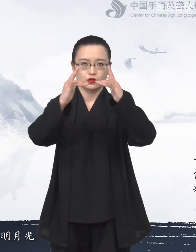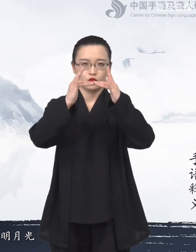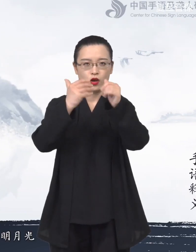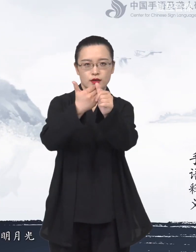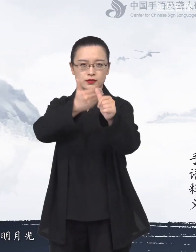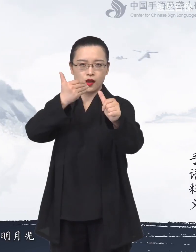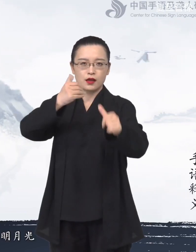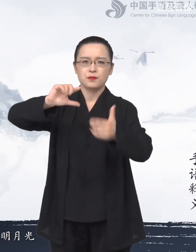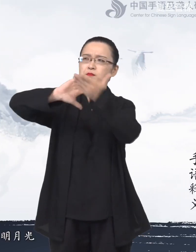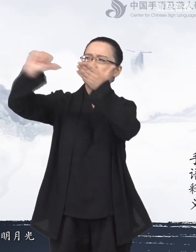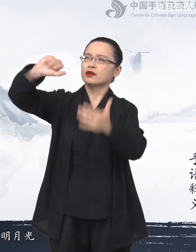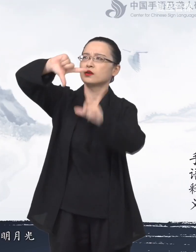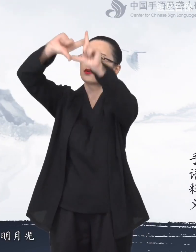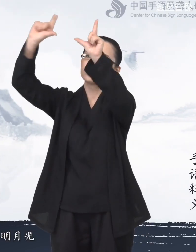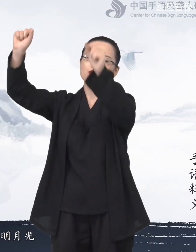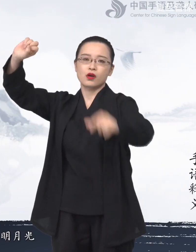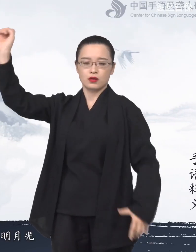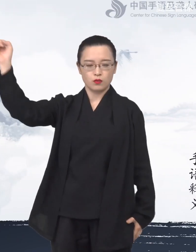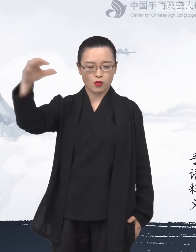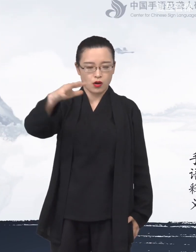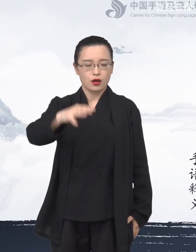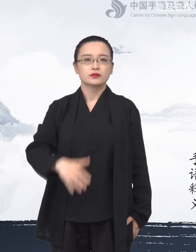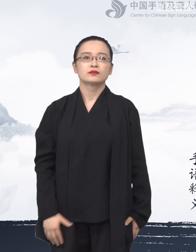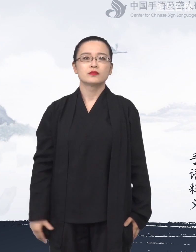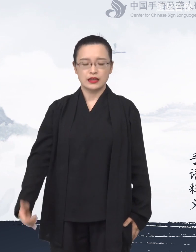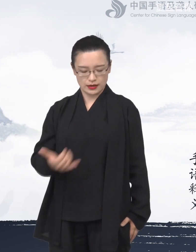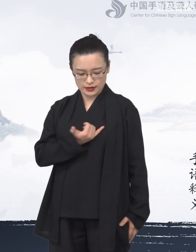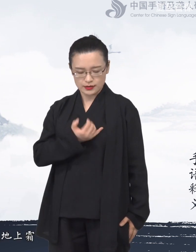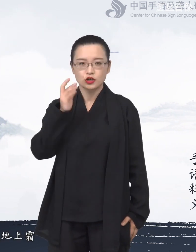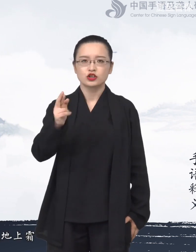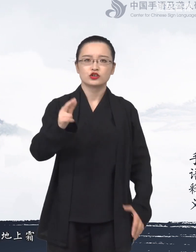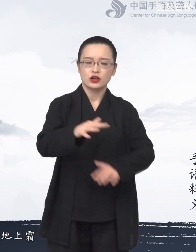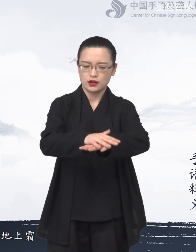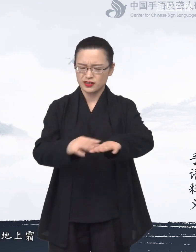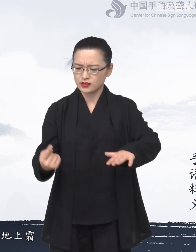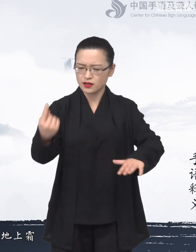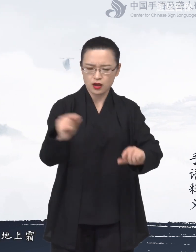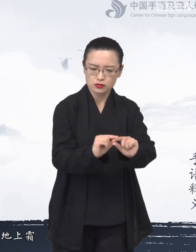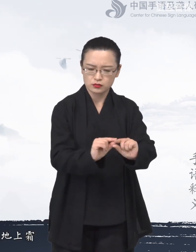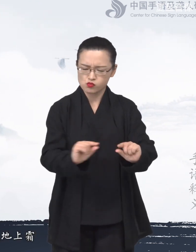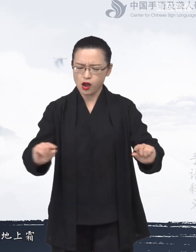床前明月光，疑是地上霜。